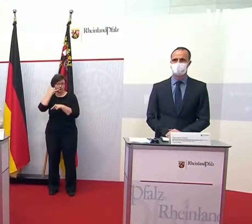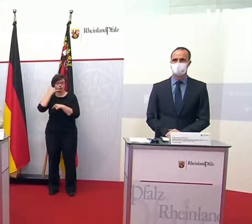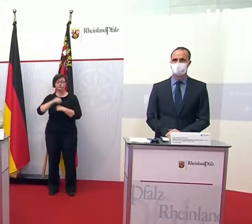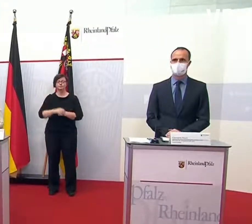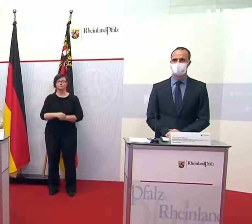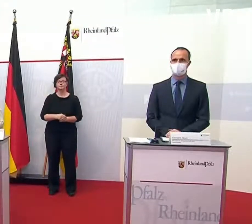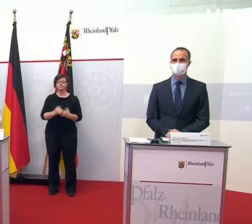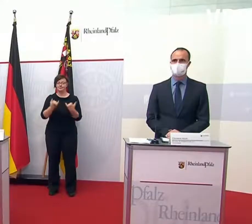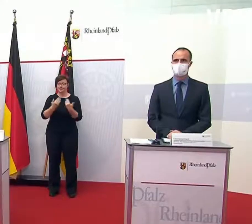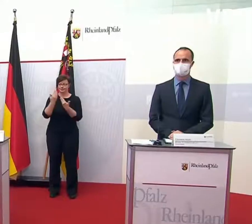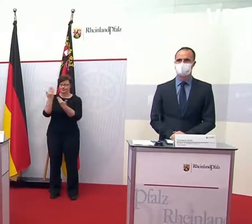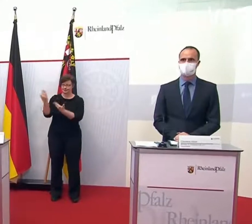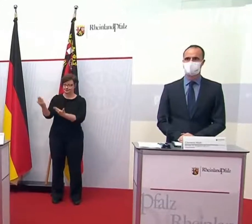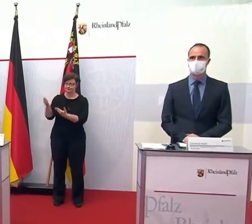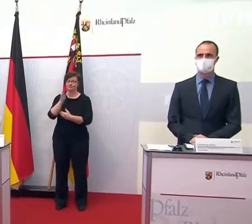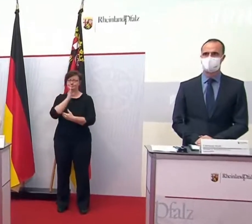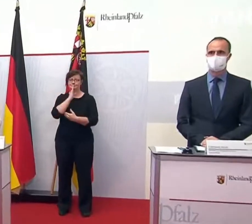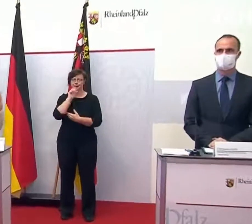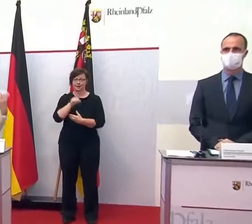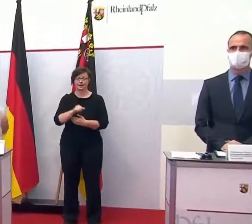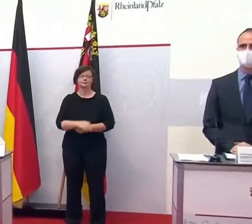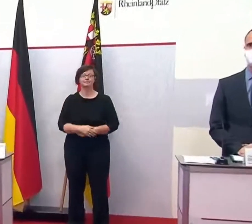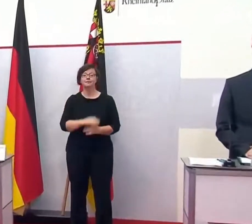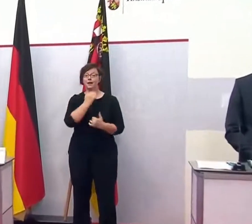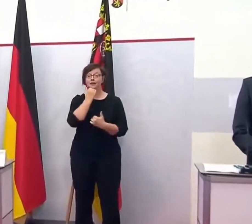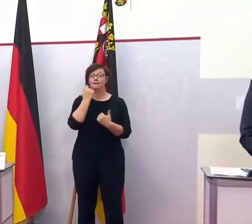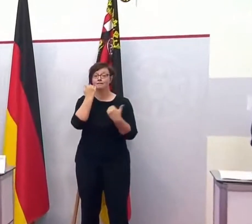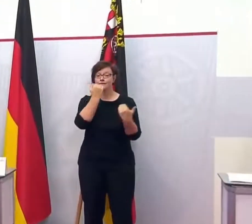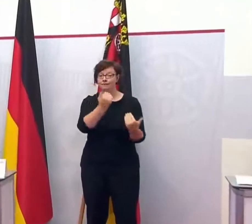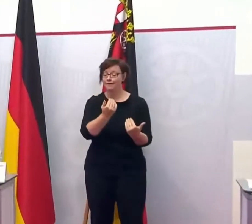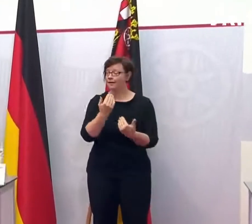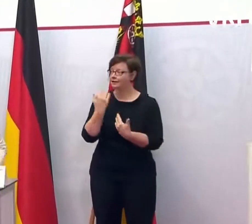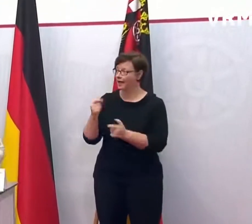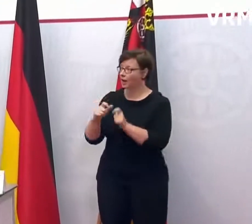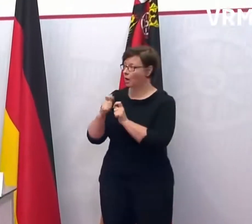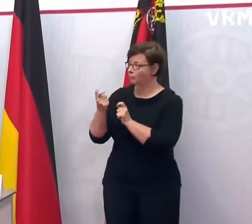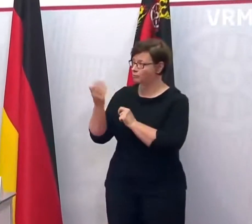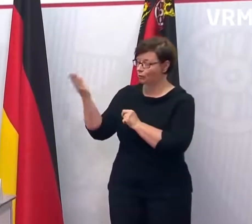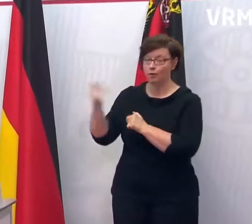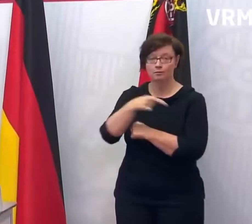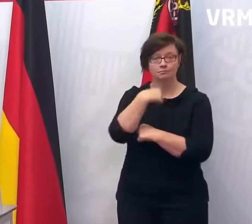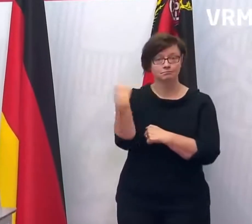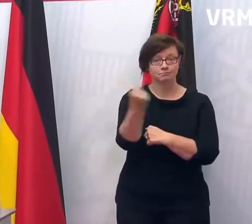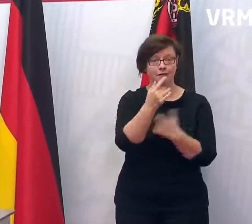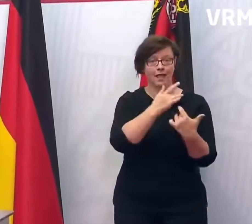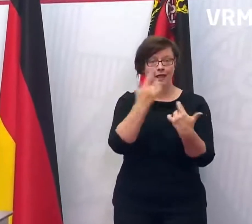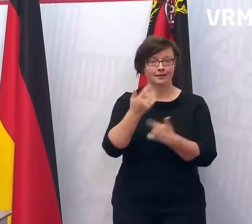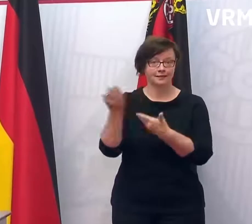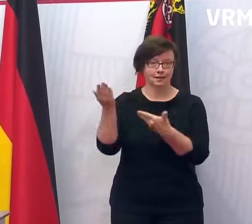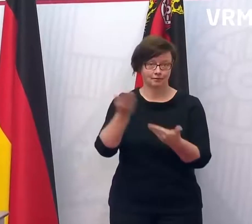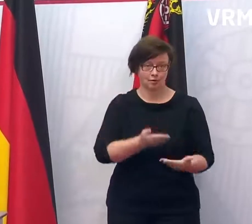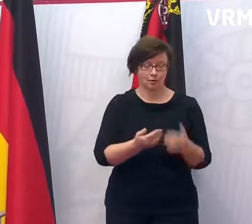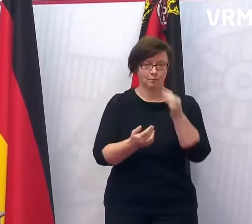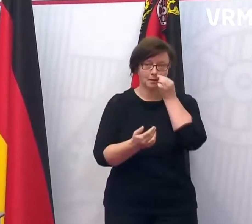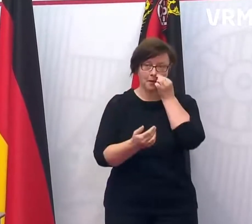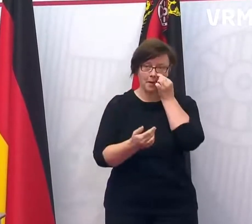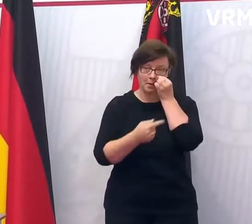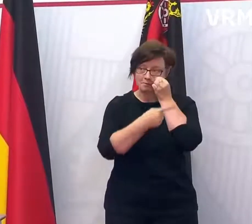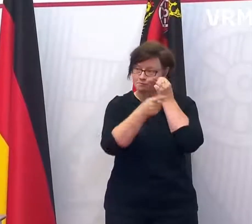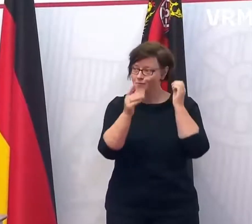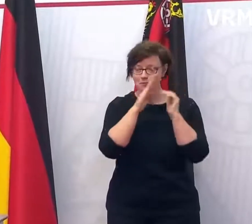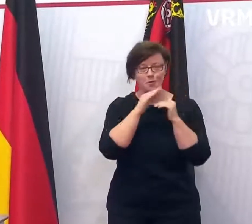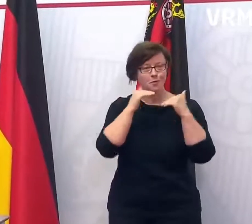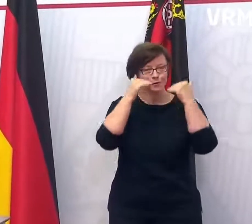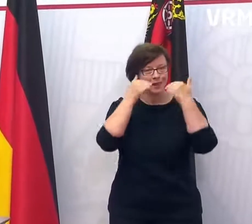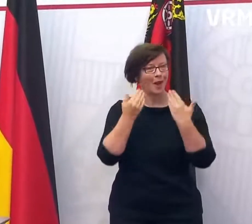jetzt hat die Ministerpräsidentin das Wort. Vielen herzlichen Dank, Herr Brück. Und ich darf Sie auch alle sehr, sehr herzlich begrüßen. Ich hoffe, alle mit guter Laune,